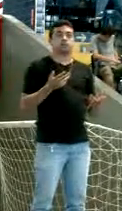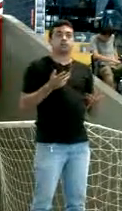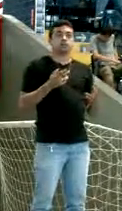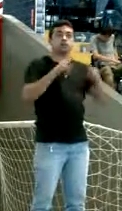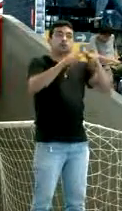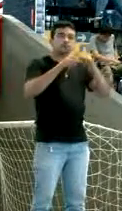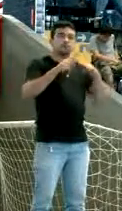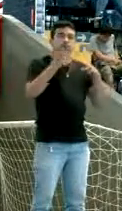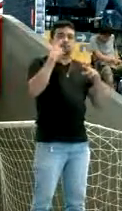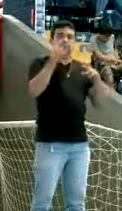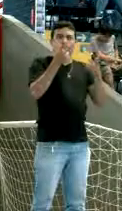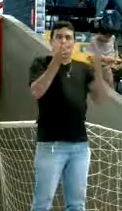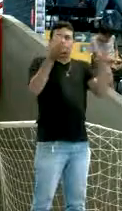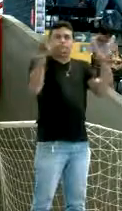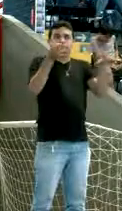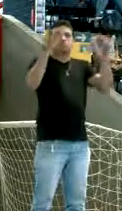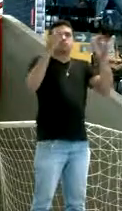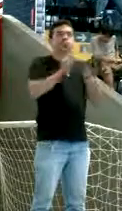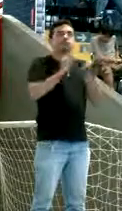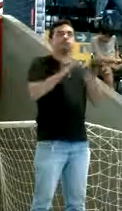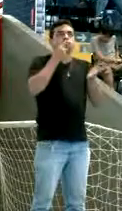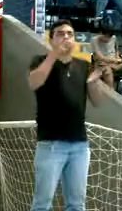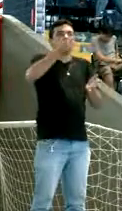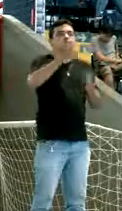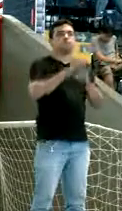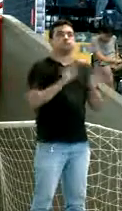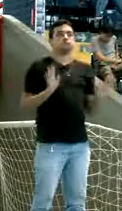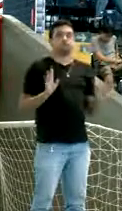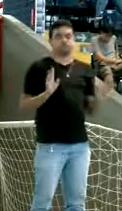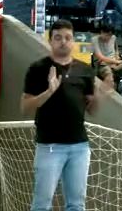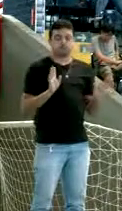Estava tão perfeito que só faltava isso, falar.